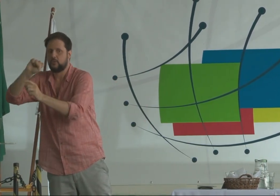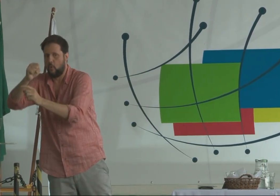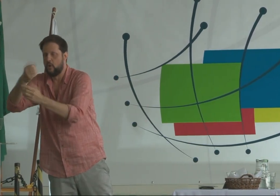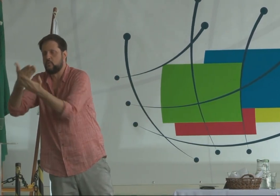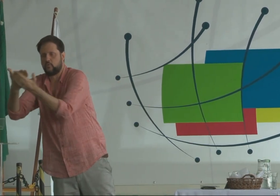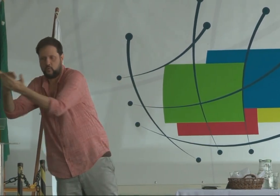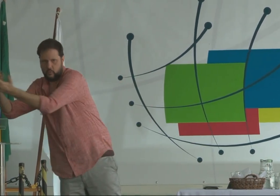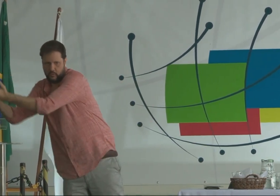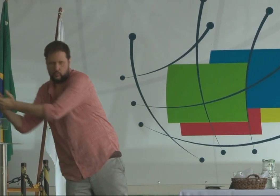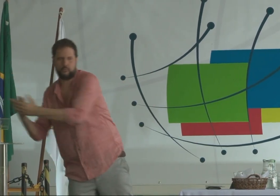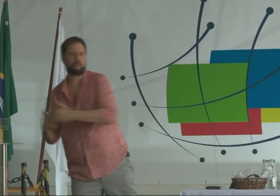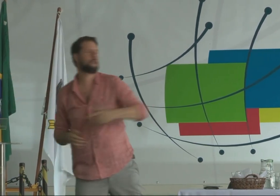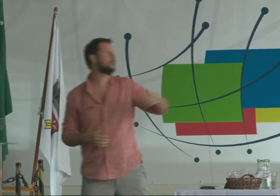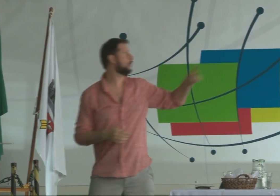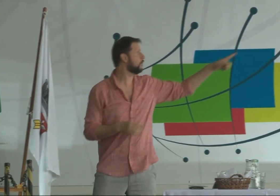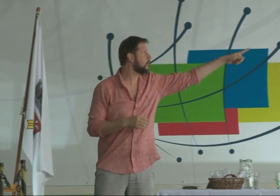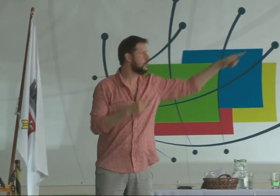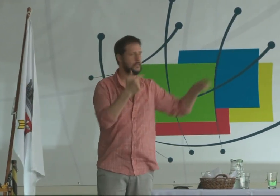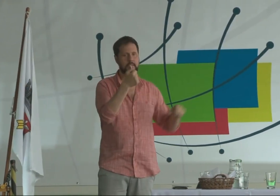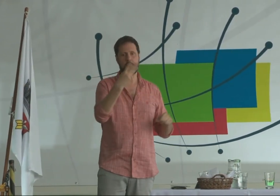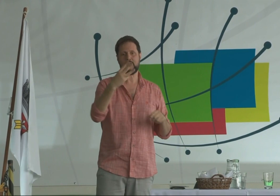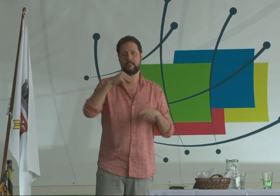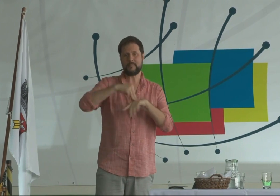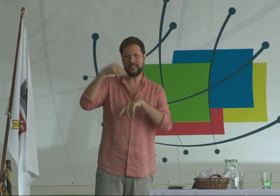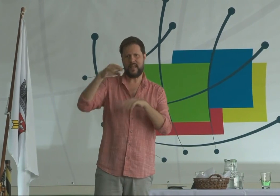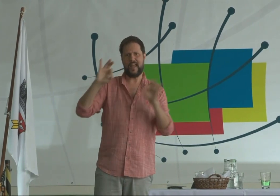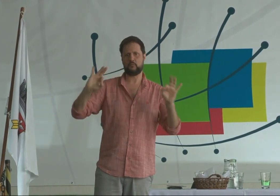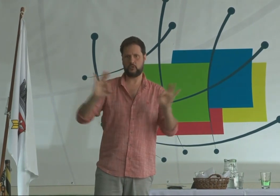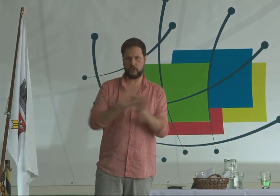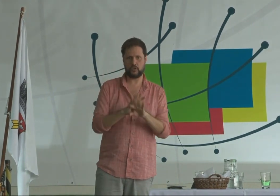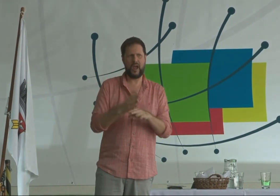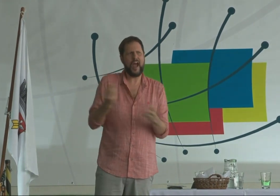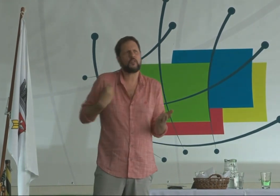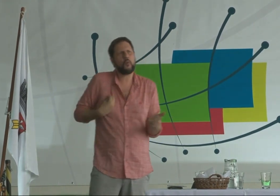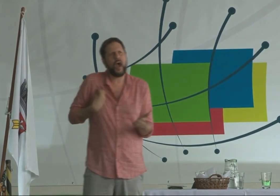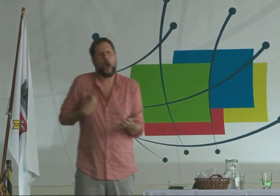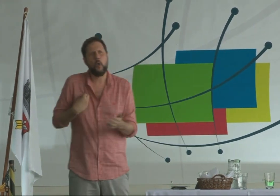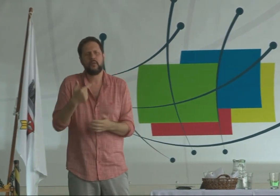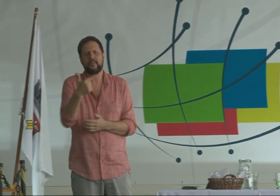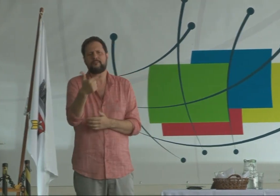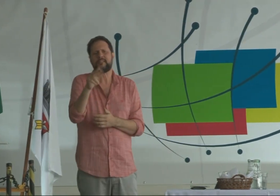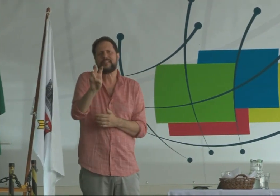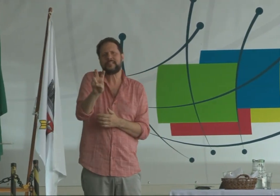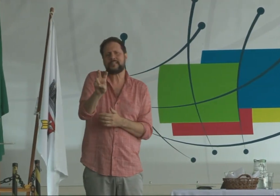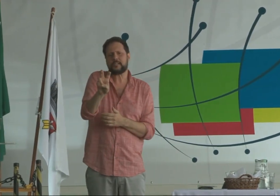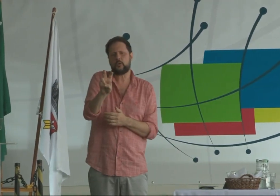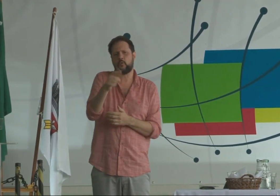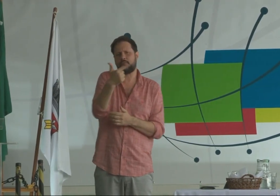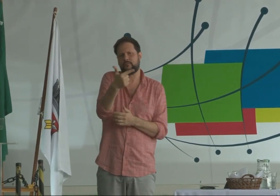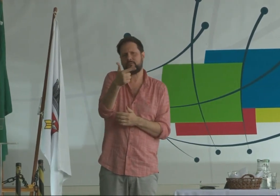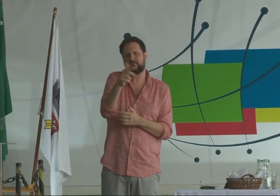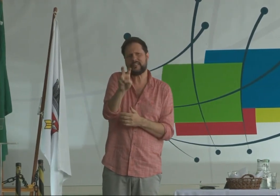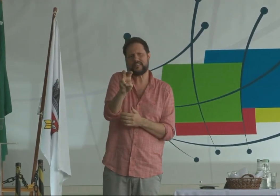Para a gente pensar, o estudo é em treinamento, mas a pesquisa não é uma pesquisa completa, que não está pronta ainda, mas os dados parciais mostram